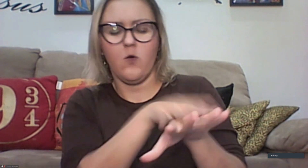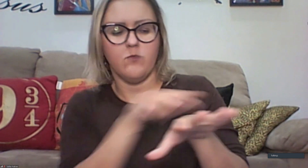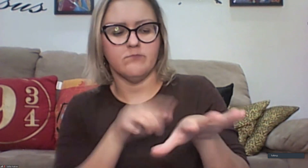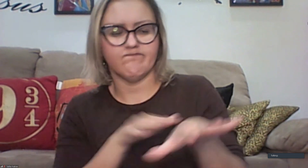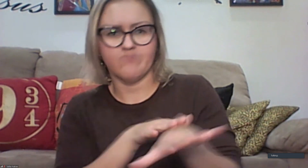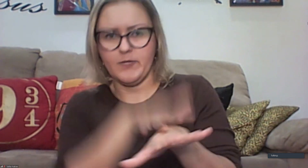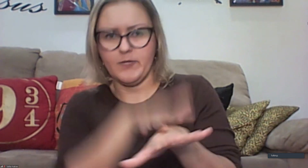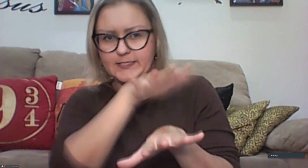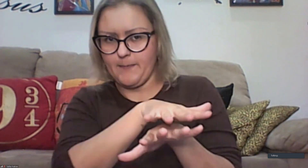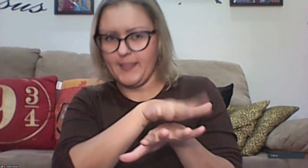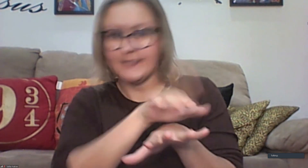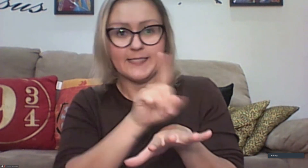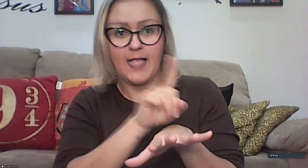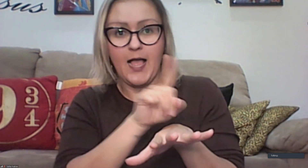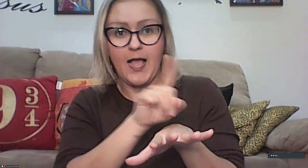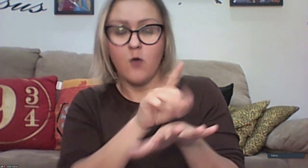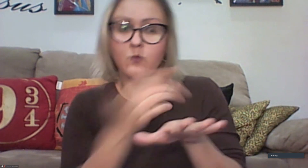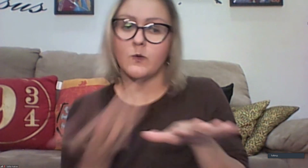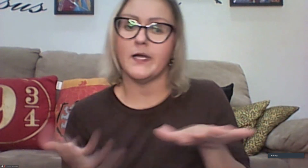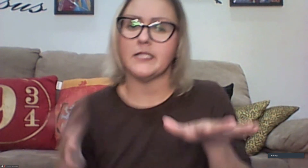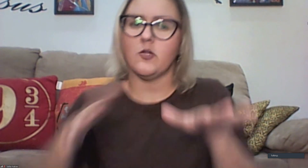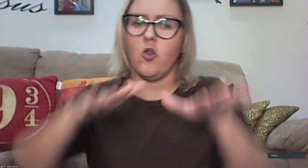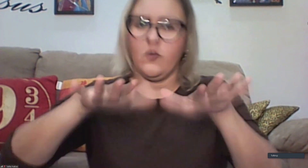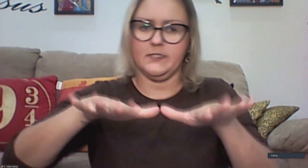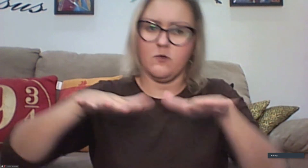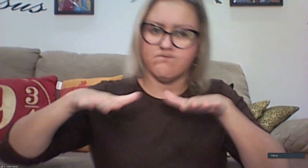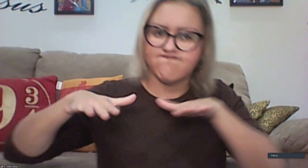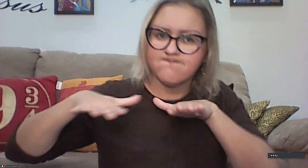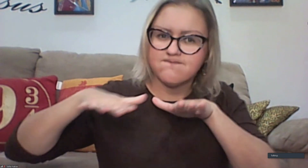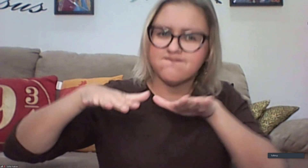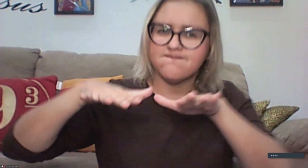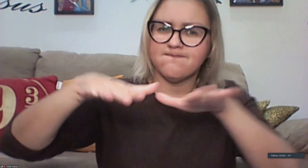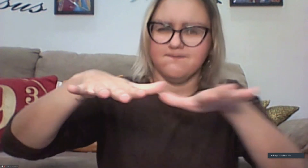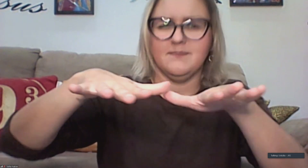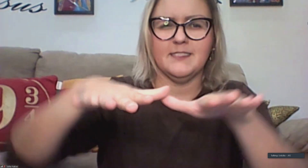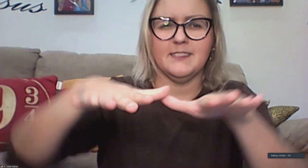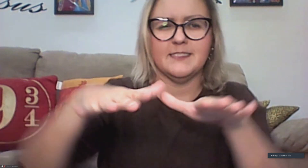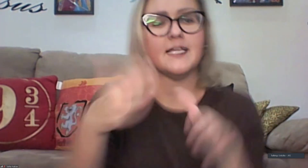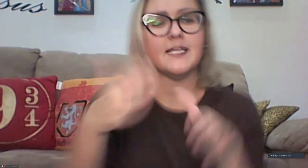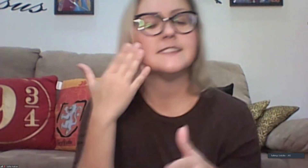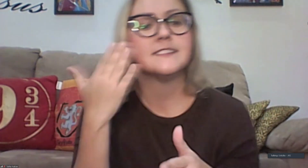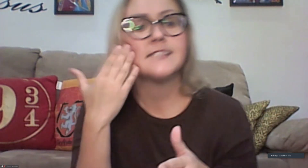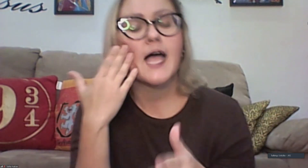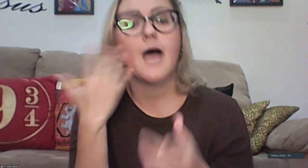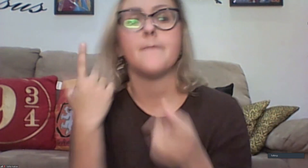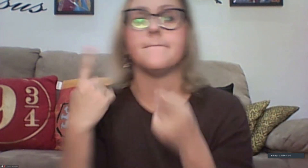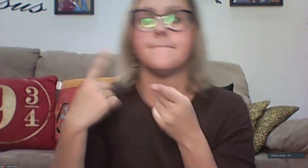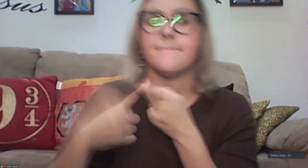não sobreposta à outra? Por que o sinal de inclusão deve ser feito assim? Por